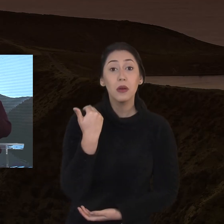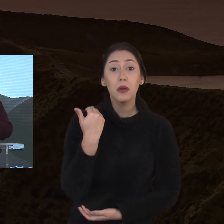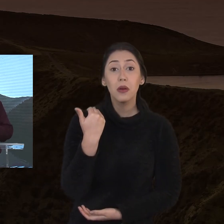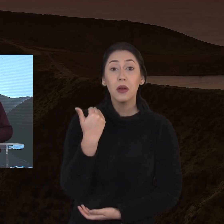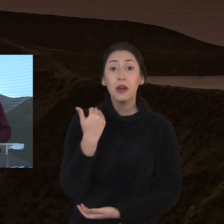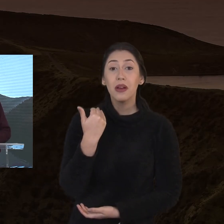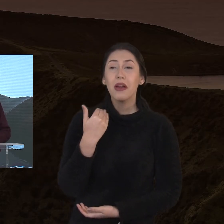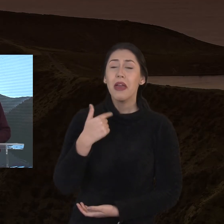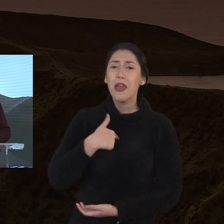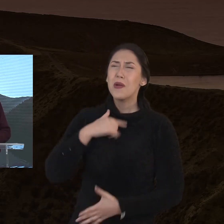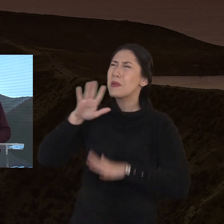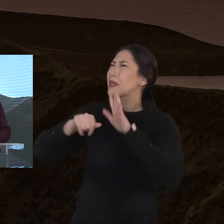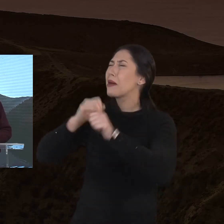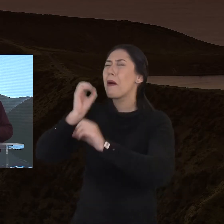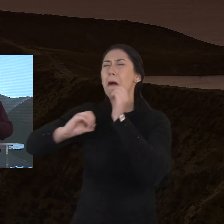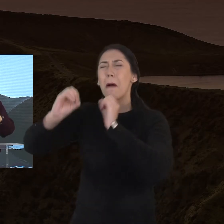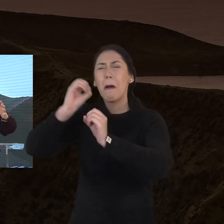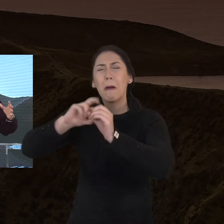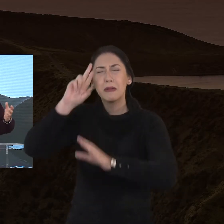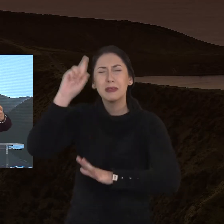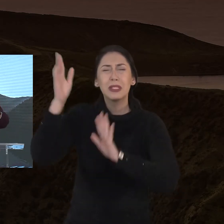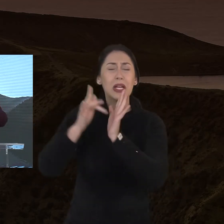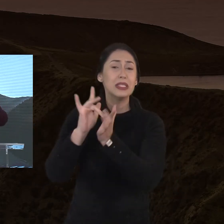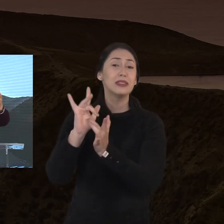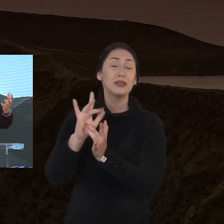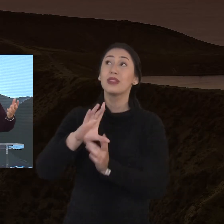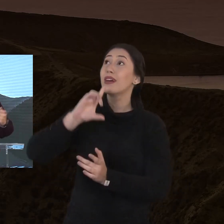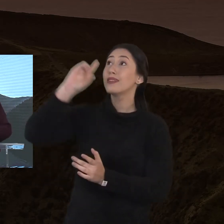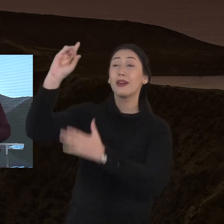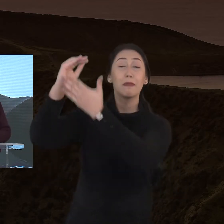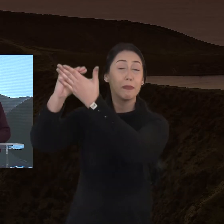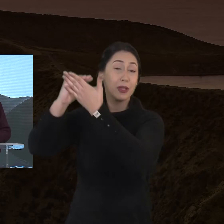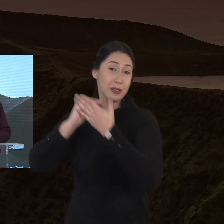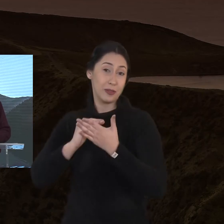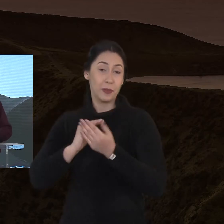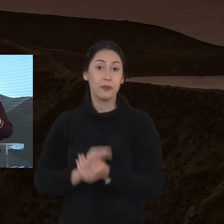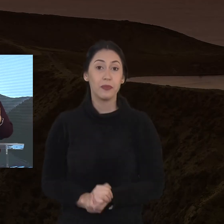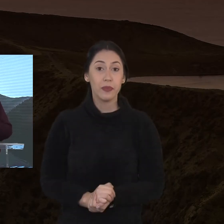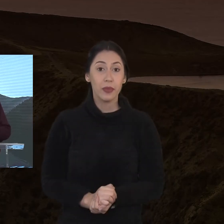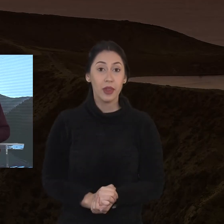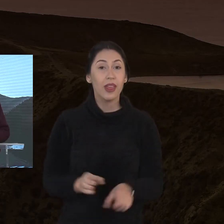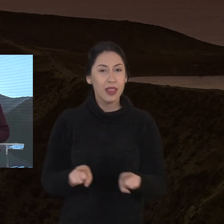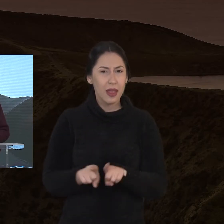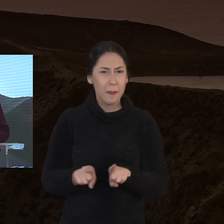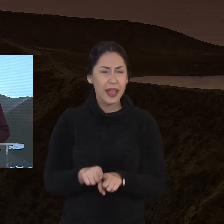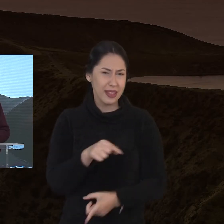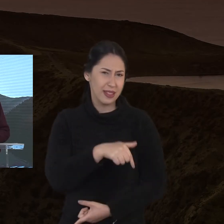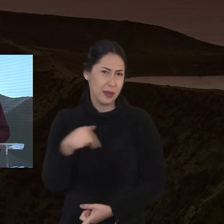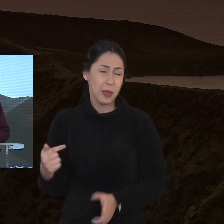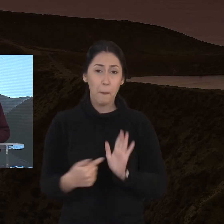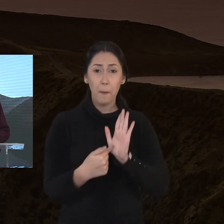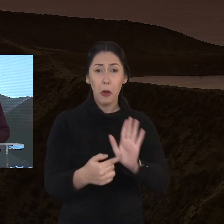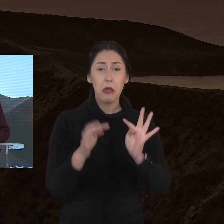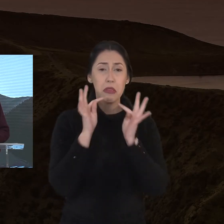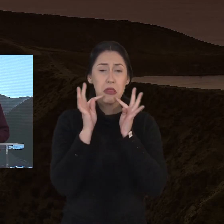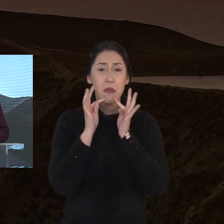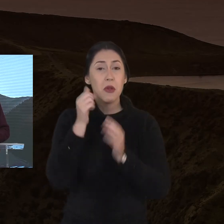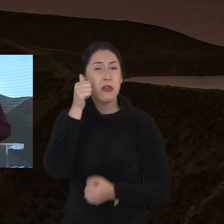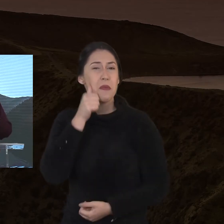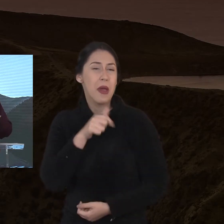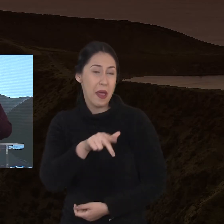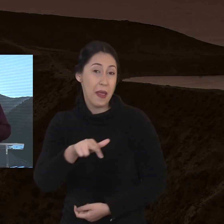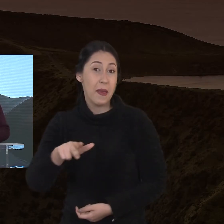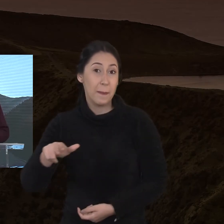foi invocar o nome do senhor e essa semana também passamos o testemunho de uma irmã de ribeirão preto aqui